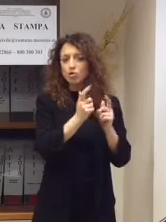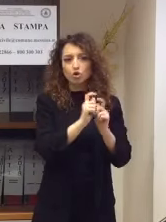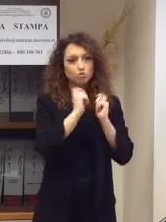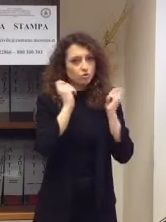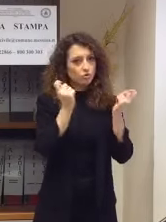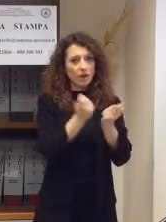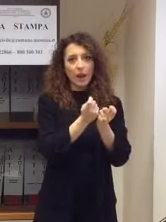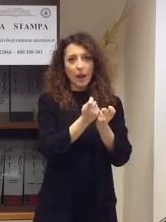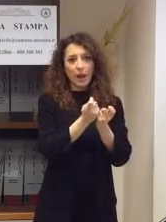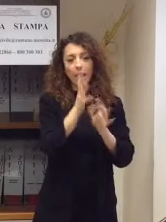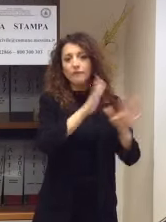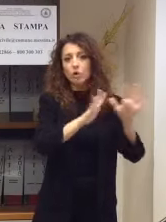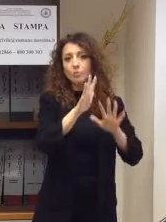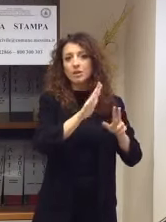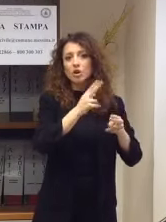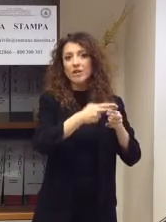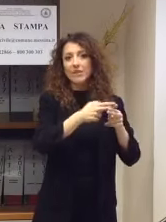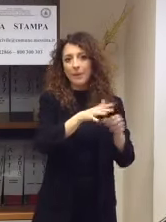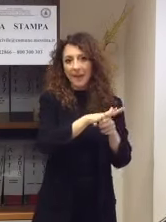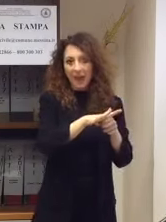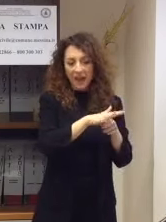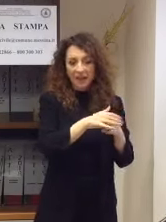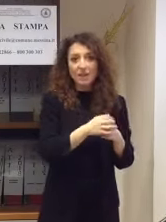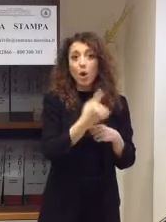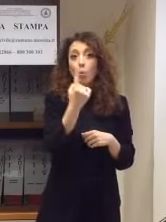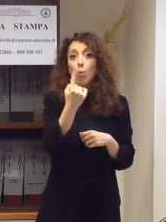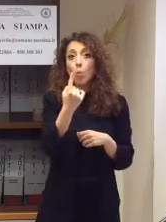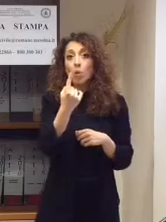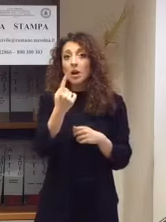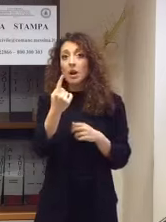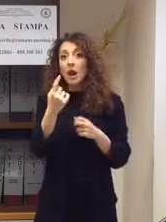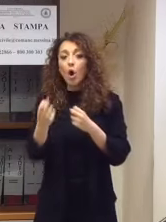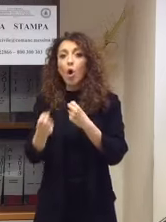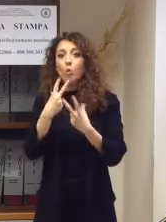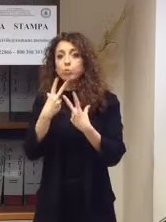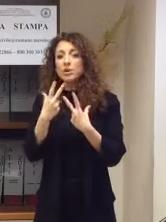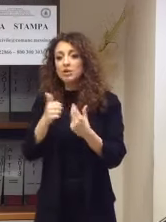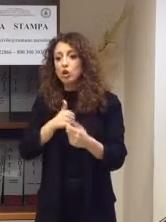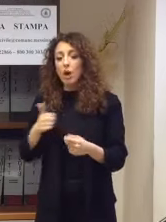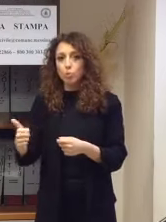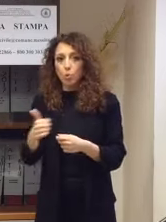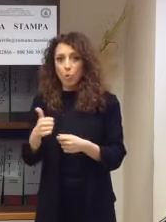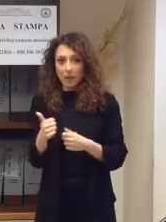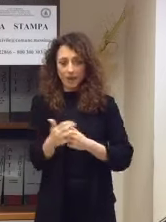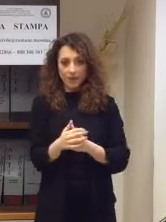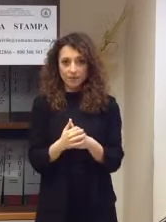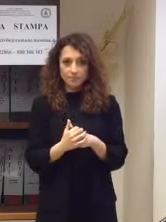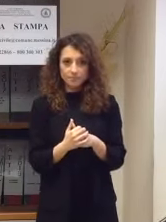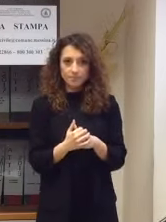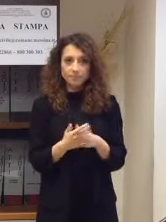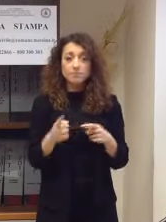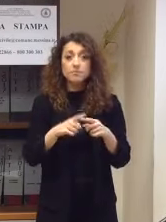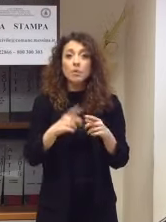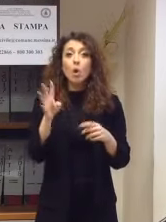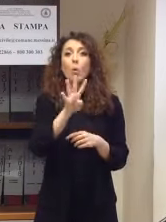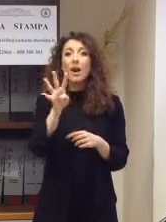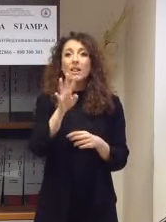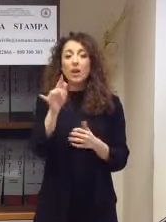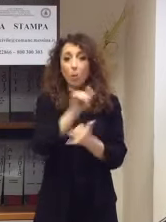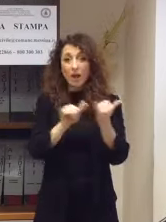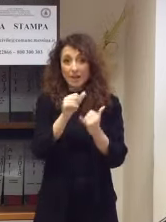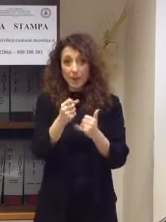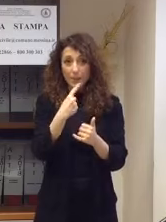e informazioni sulla Family Card e una di comunicazione di autoquarantena. Sono pervenute inoltre 44 mail,